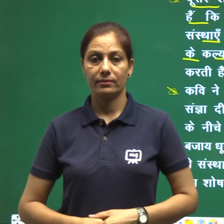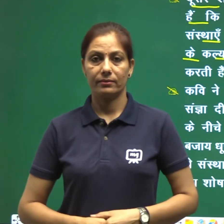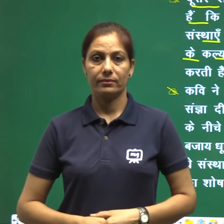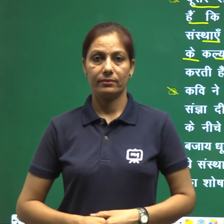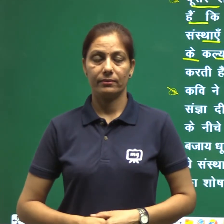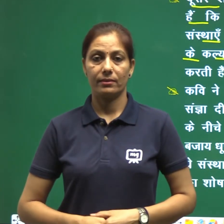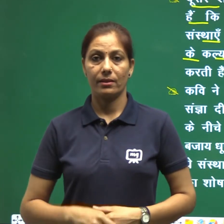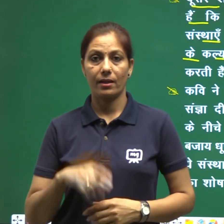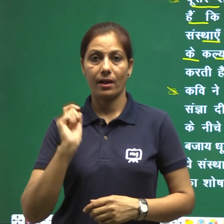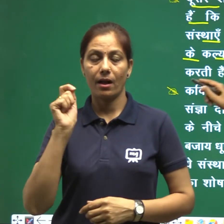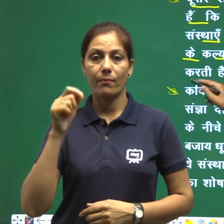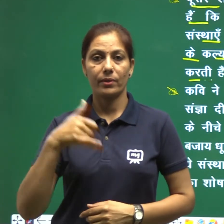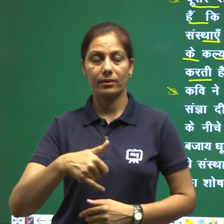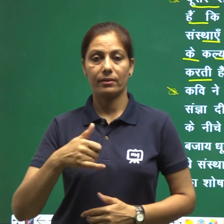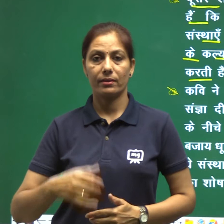काम करती है।